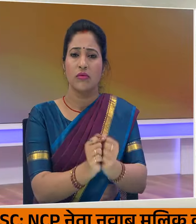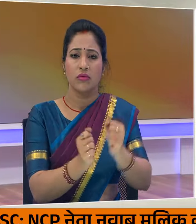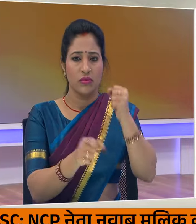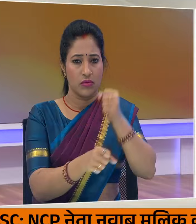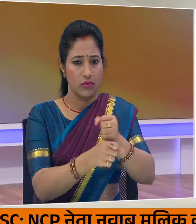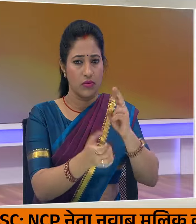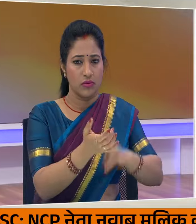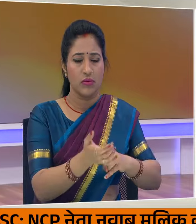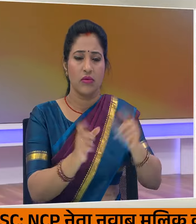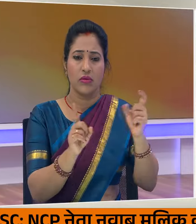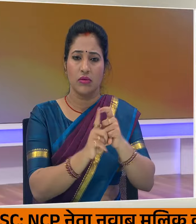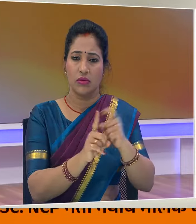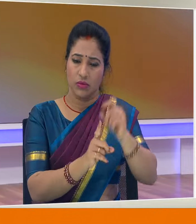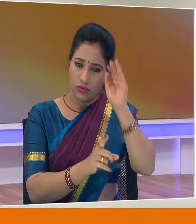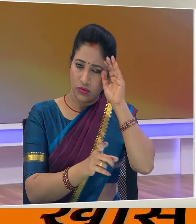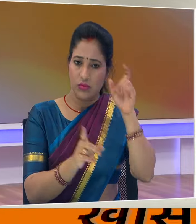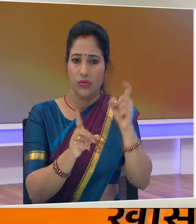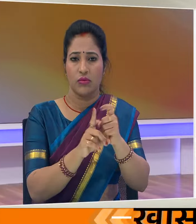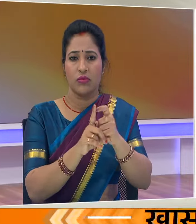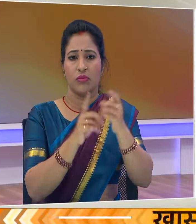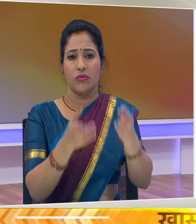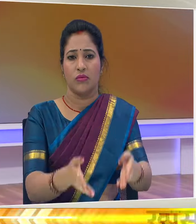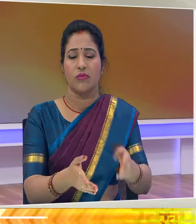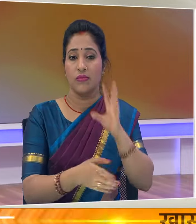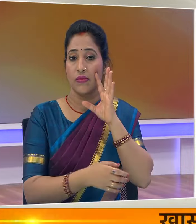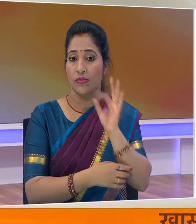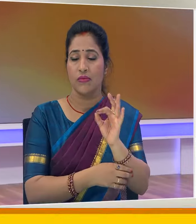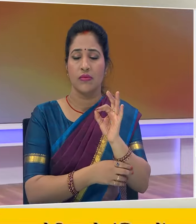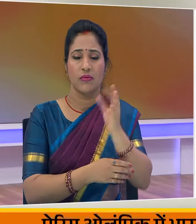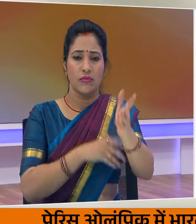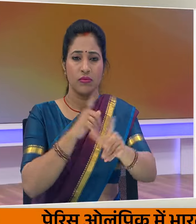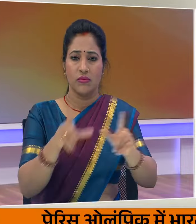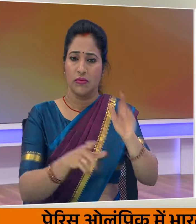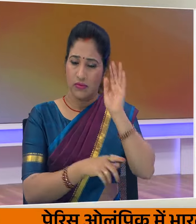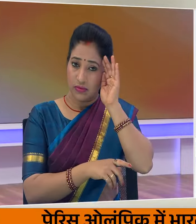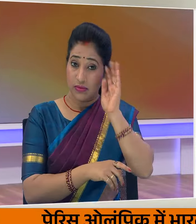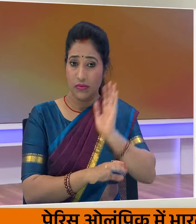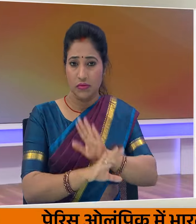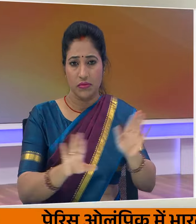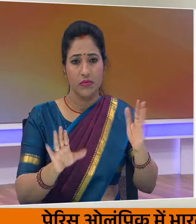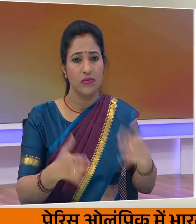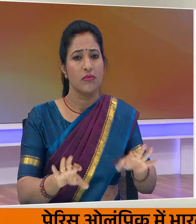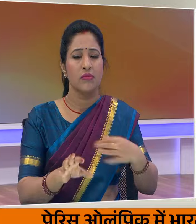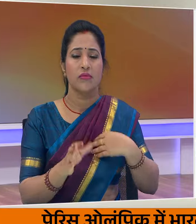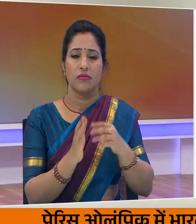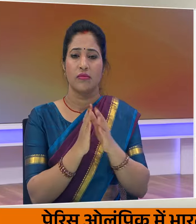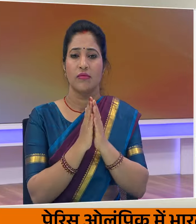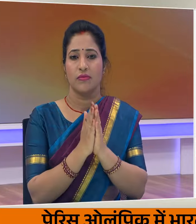दिल्ली। इस विशेष बुलेटिन में इतना ही, अनुमति दीजिए, नमस्कार।